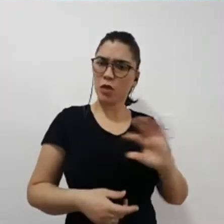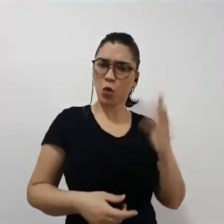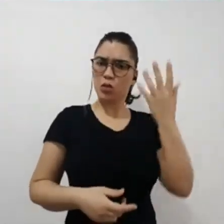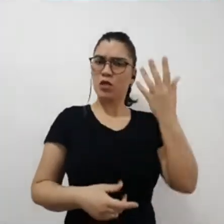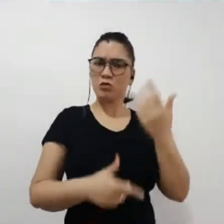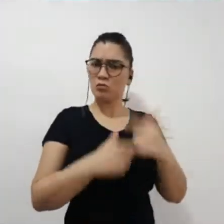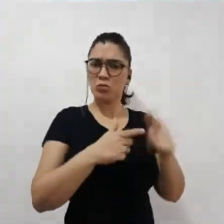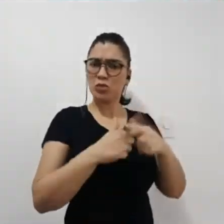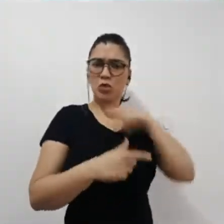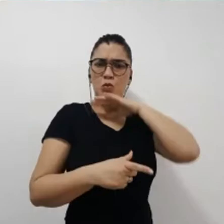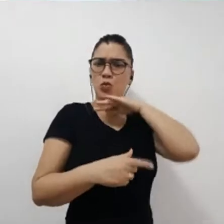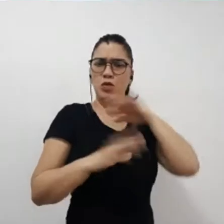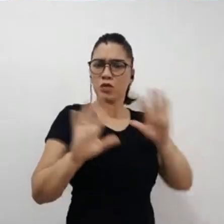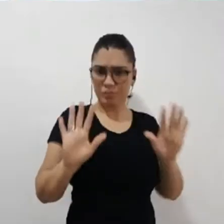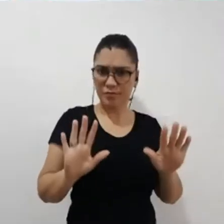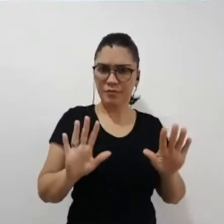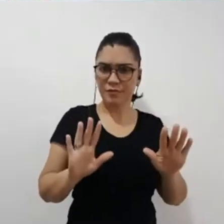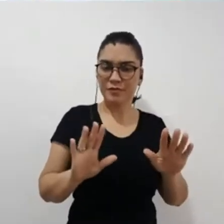passando.